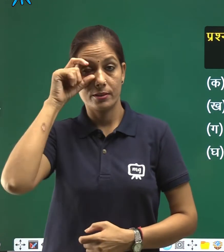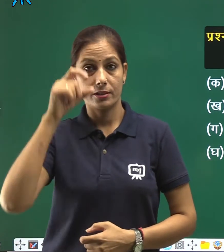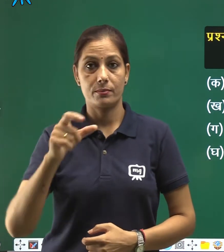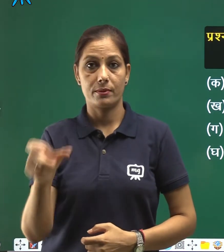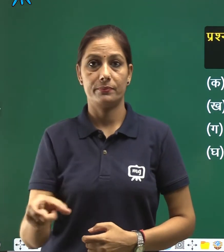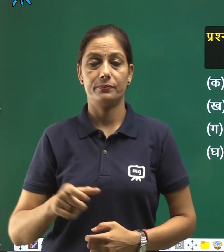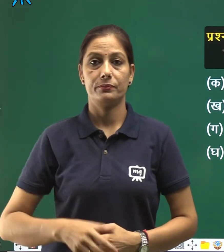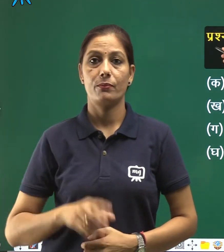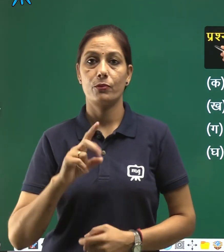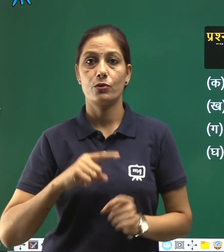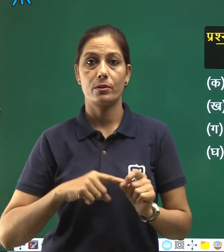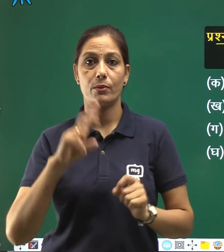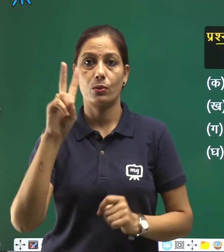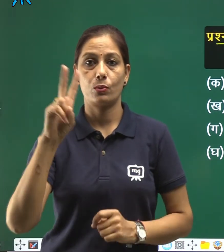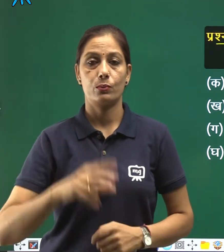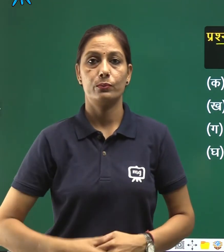प्रश्न 2,